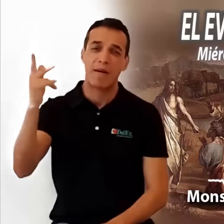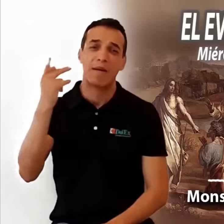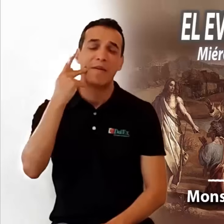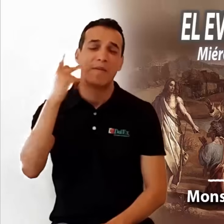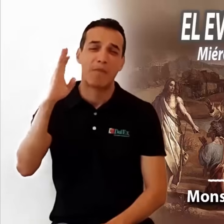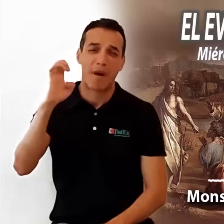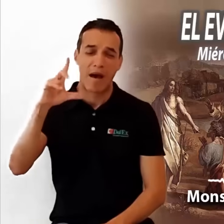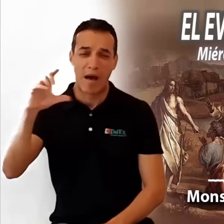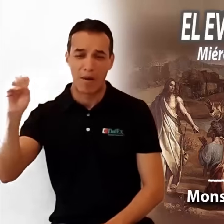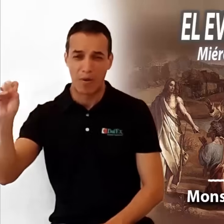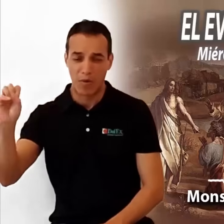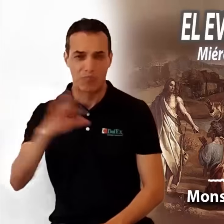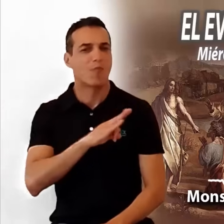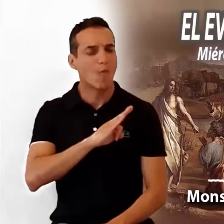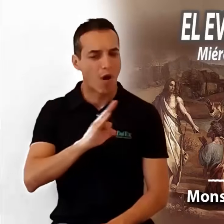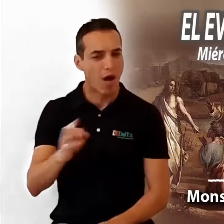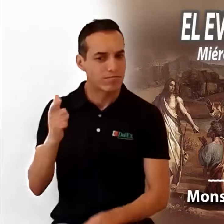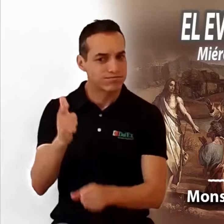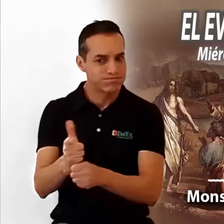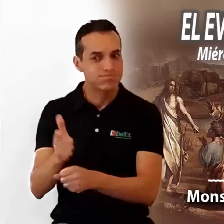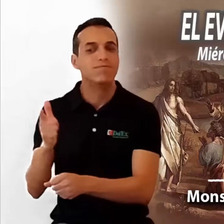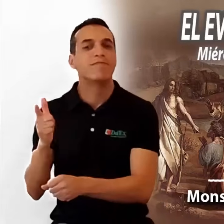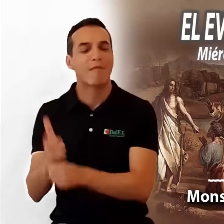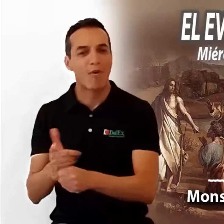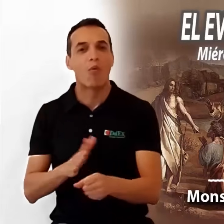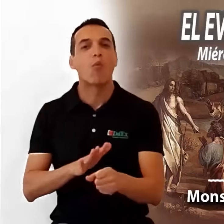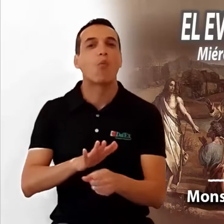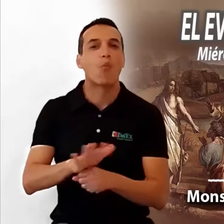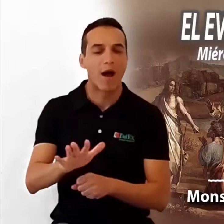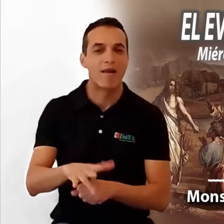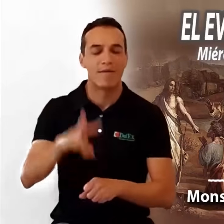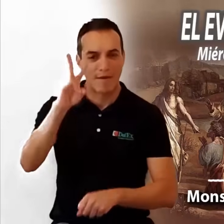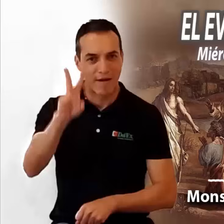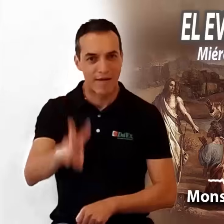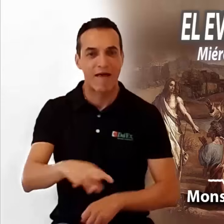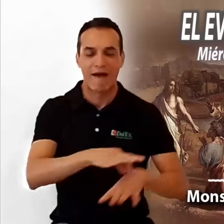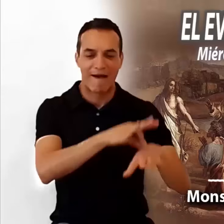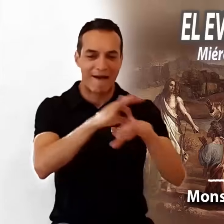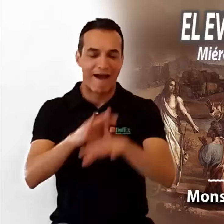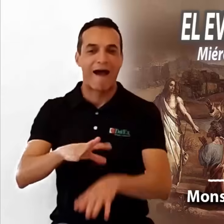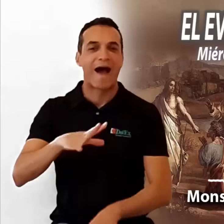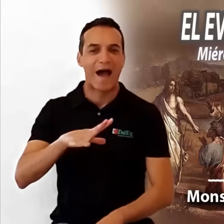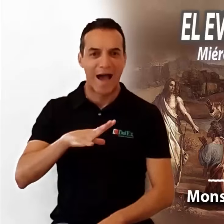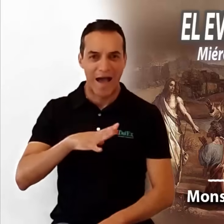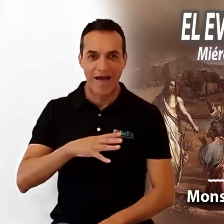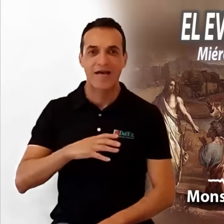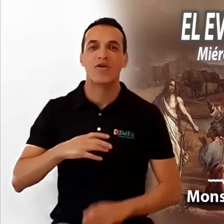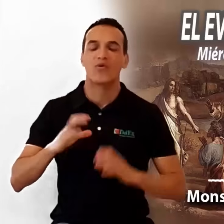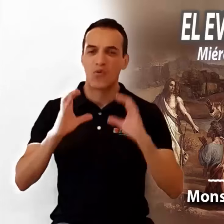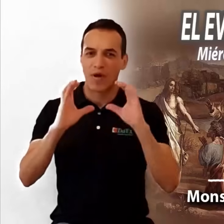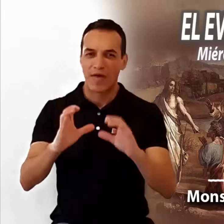rastros, sino una presencia y un culto que el pueblo de Atenas ha logrado